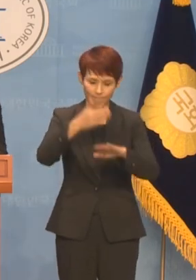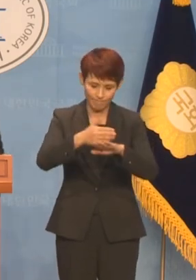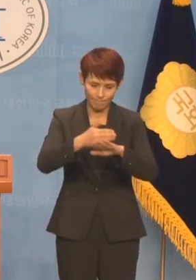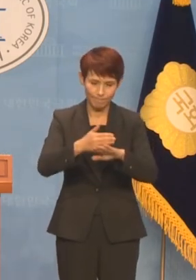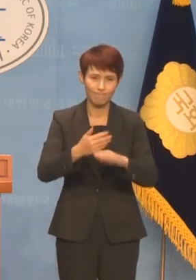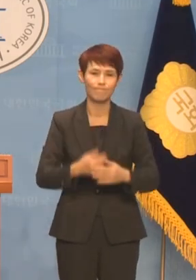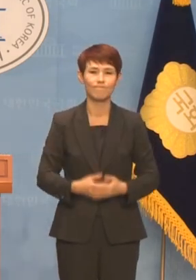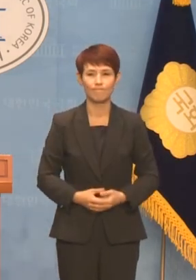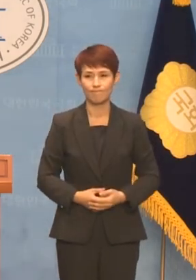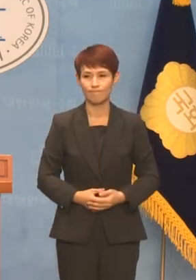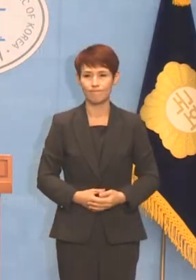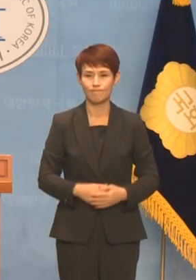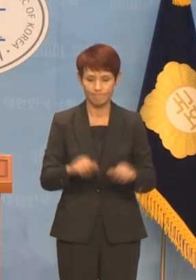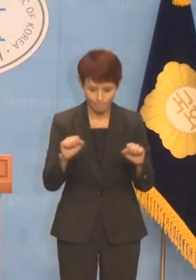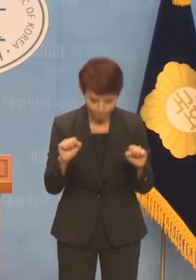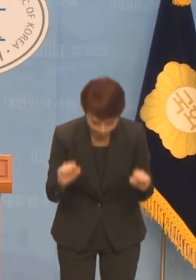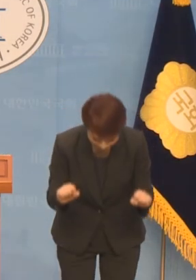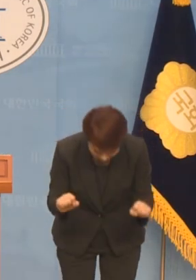감사했습니다.